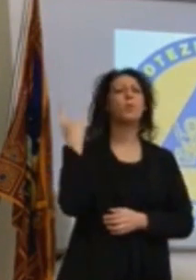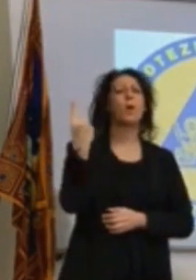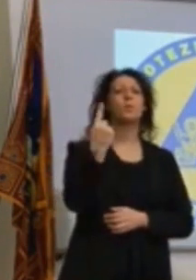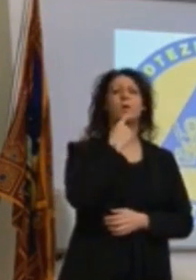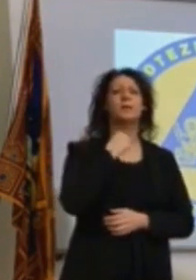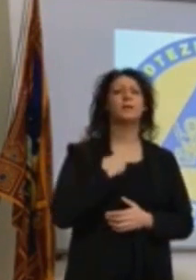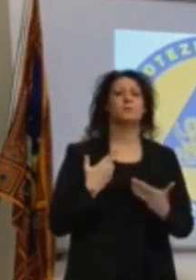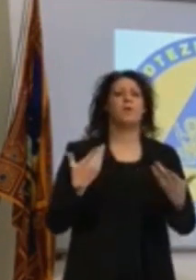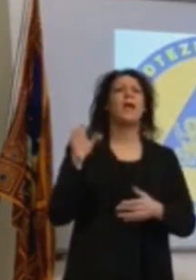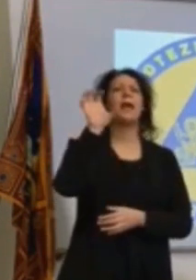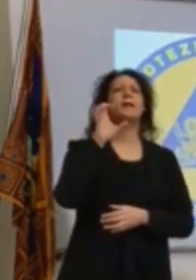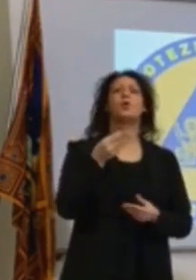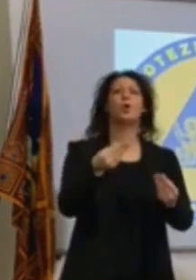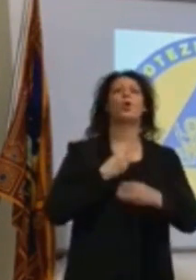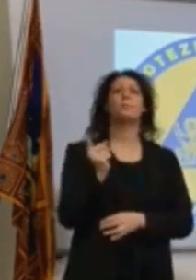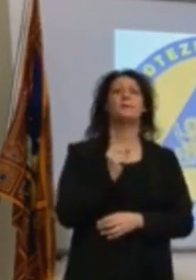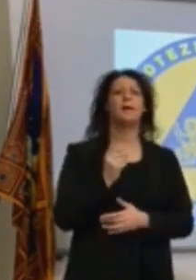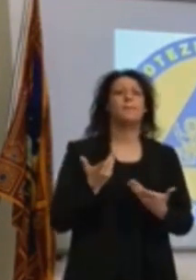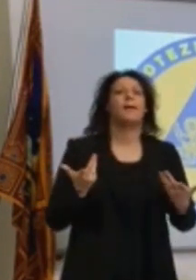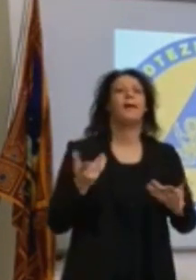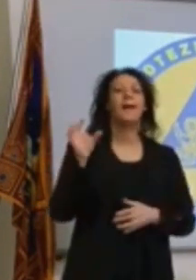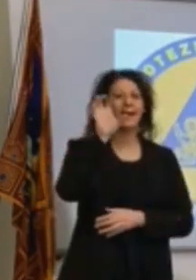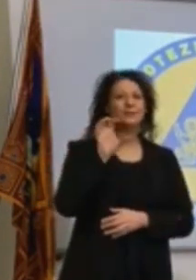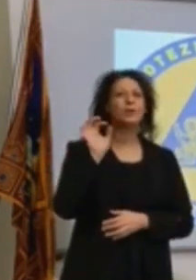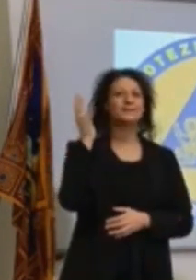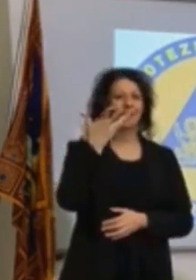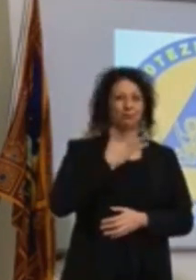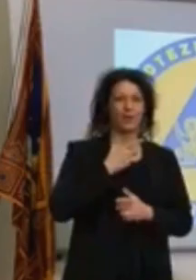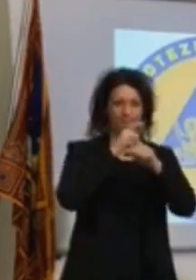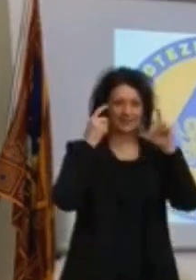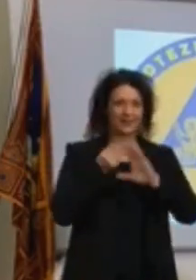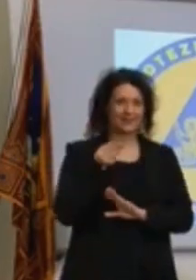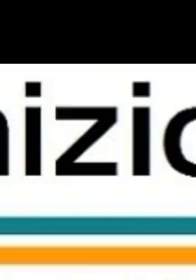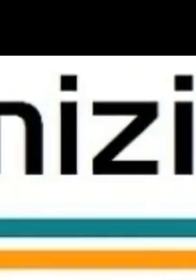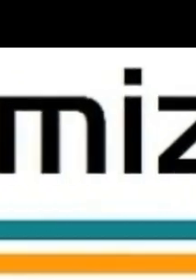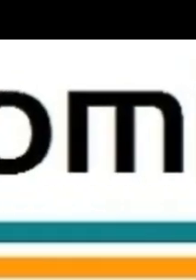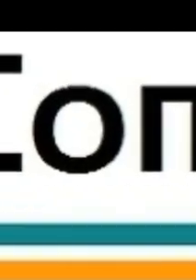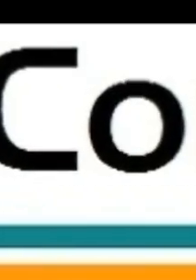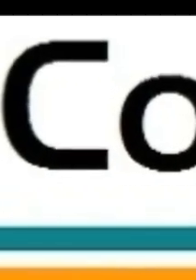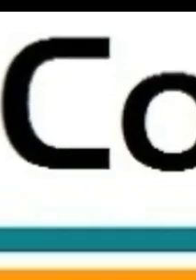la regione se ce le ha te le dà volentieri, se non le trova neanche lei, le mascherine non te le dà.